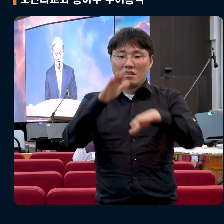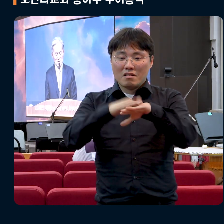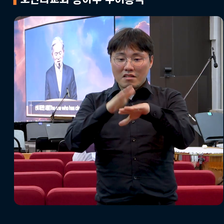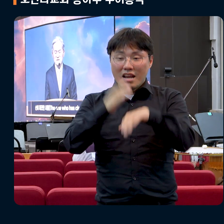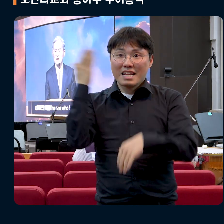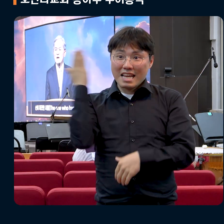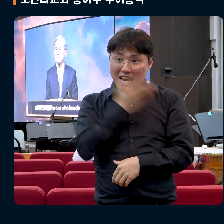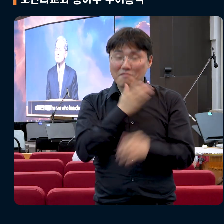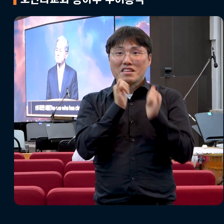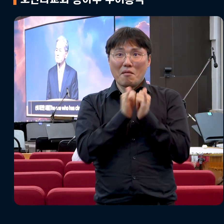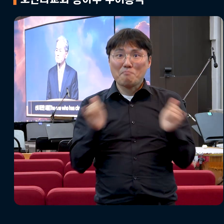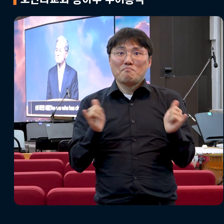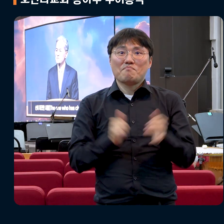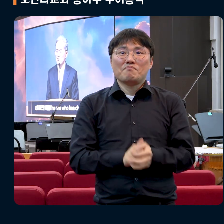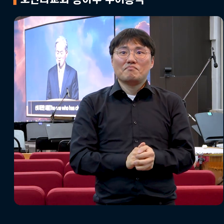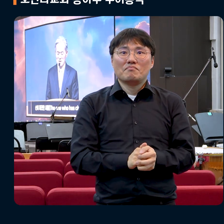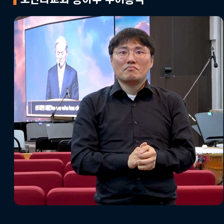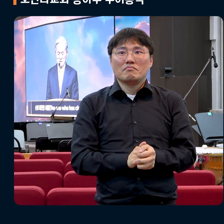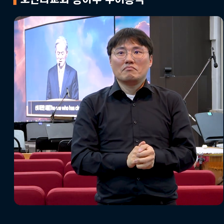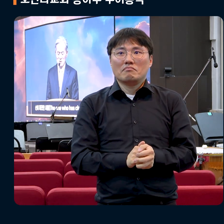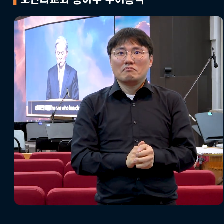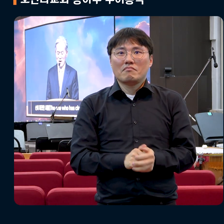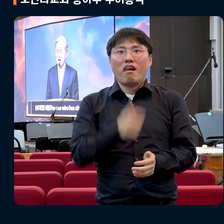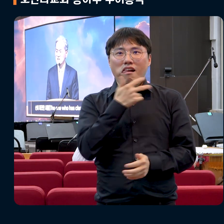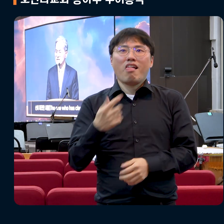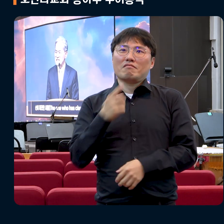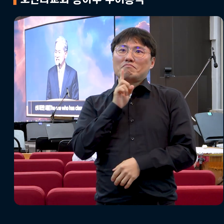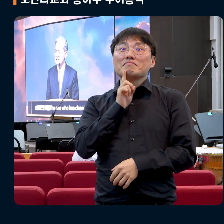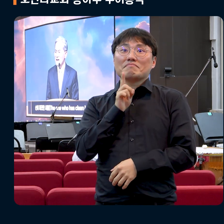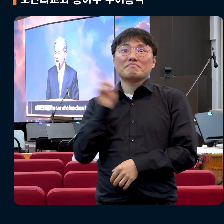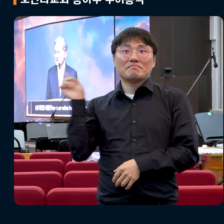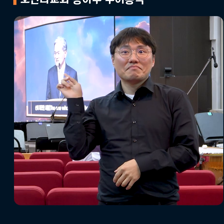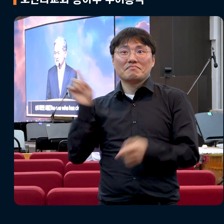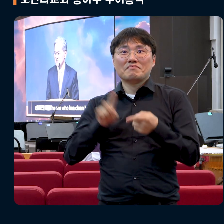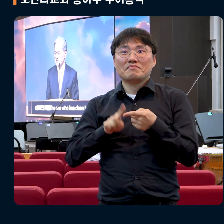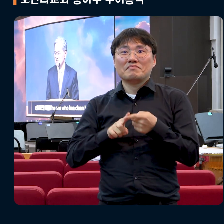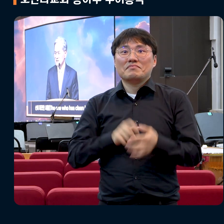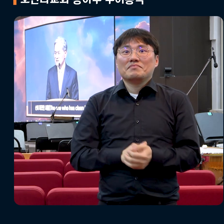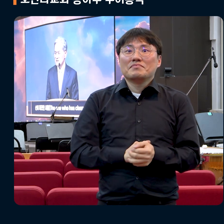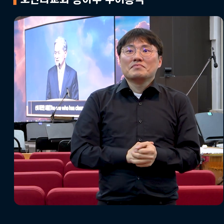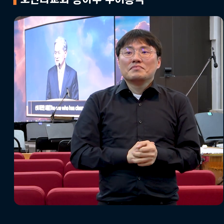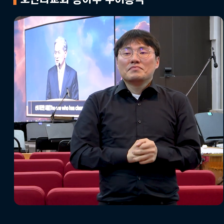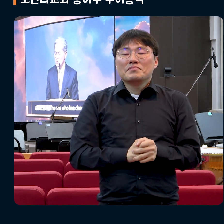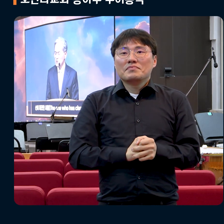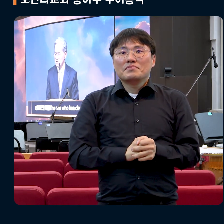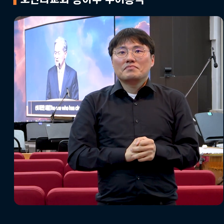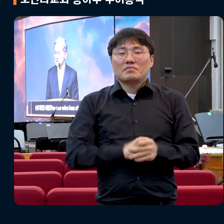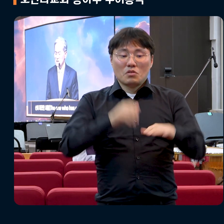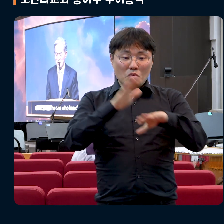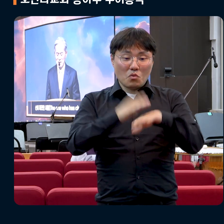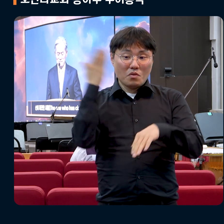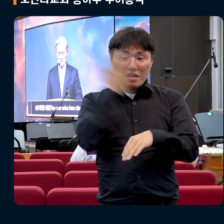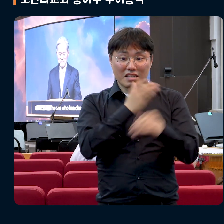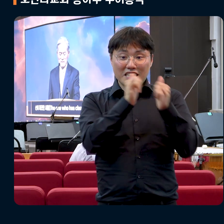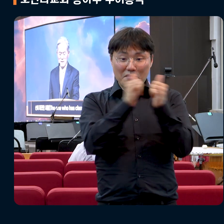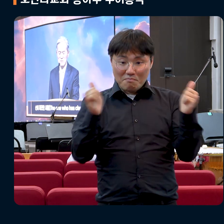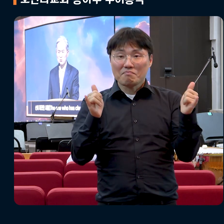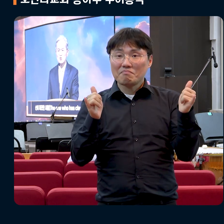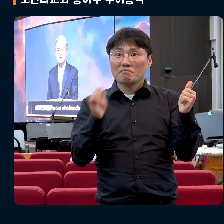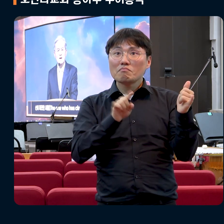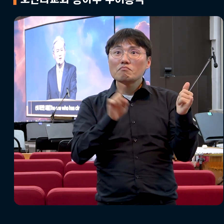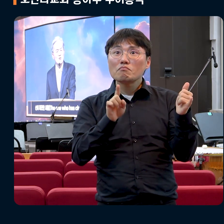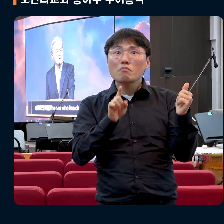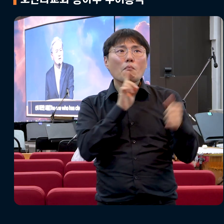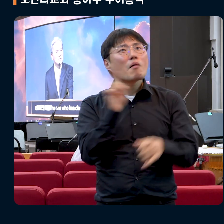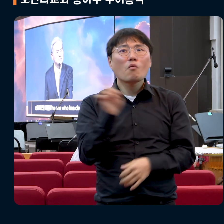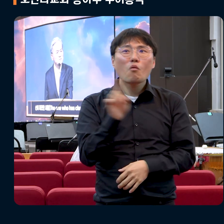손이 깨끗한 사람, The one who has clean hands. 손이 깨끗한 사람,